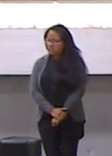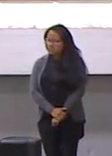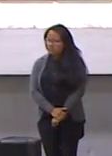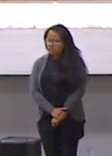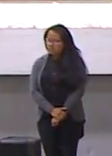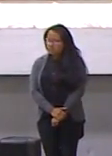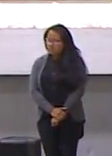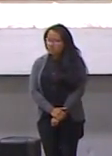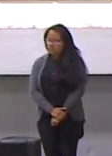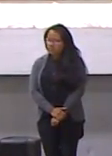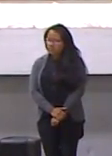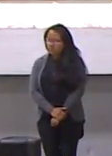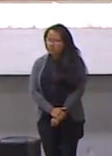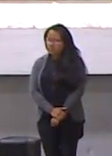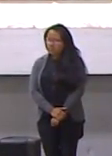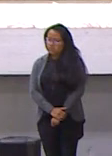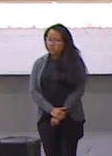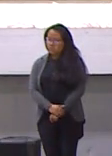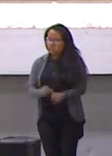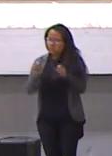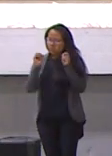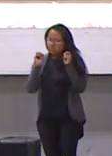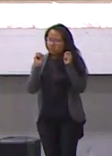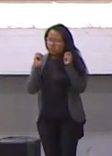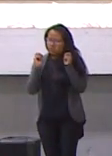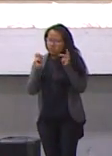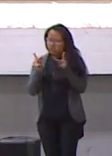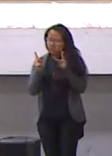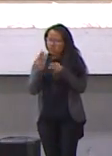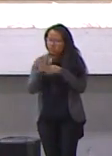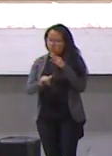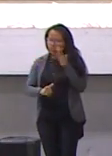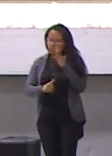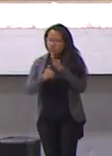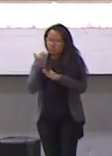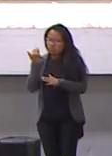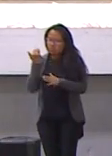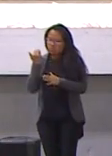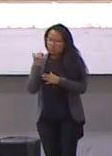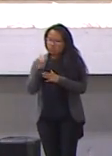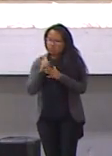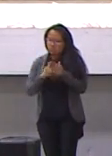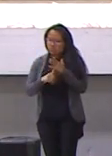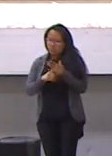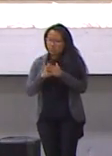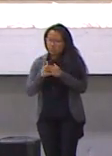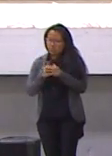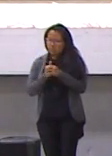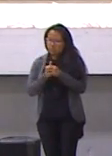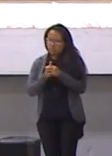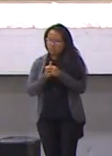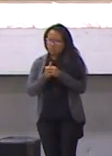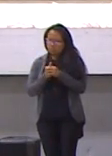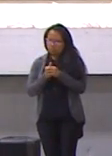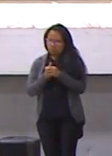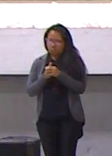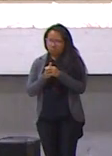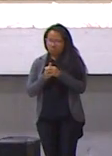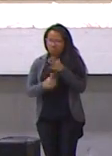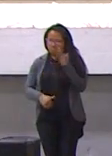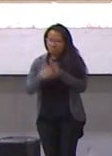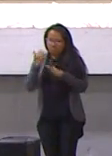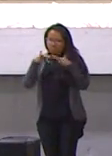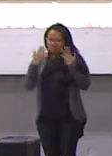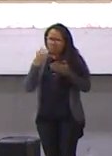bueno inicialmente vamos a hacer justificación de la cátedra entonces la dinámica base de la